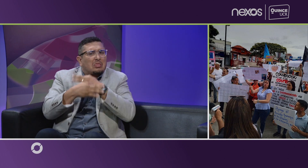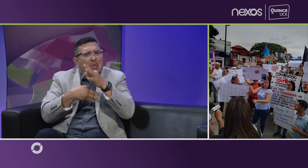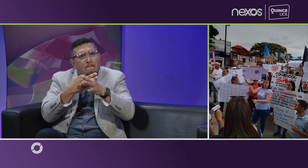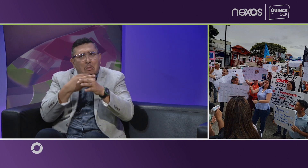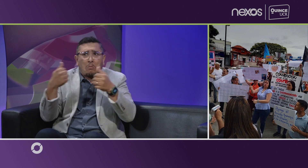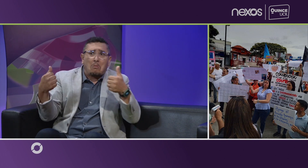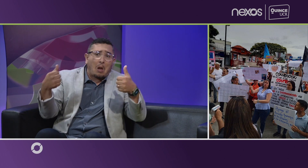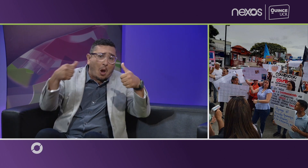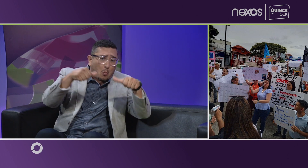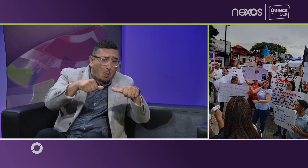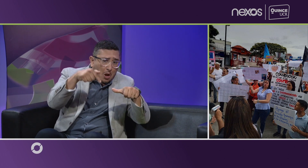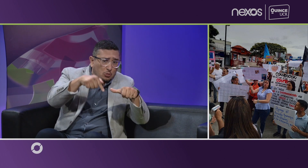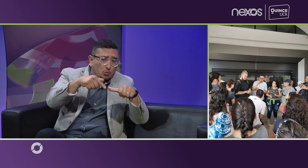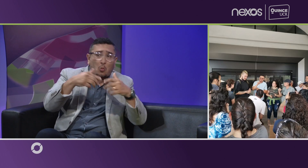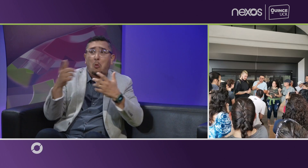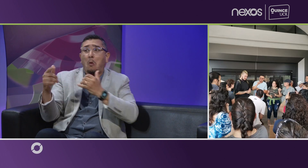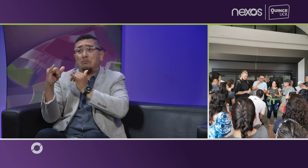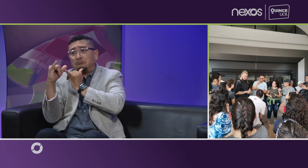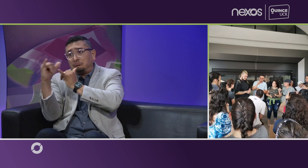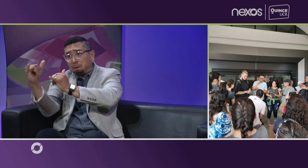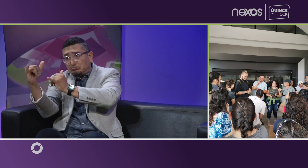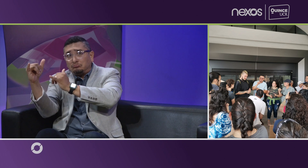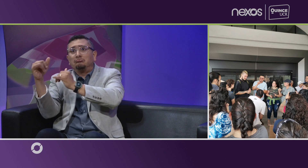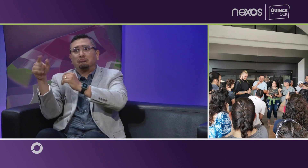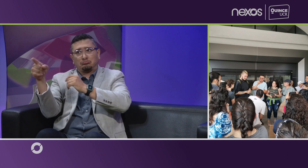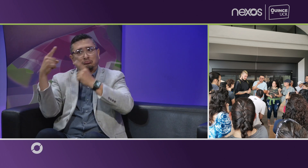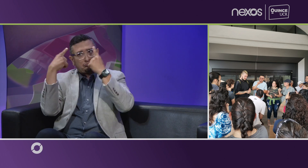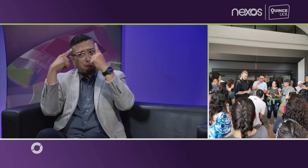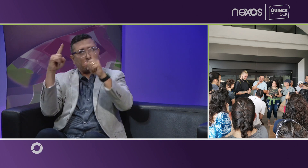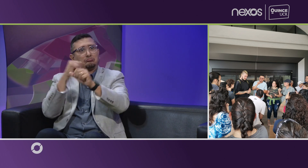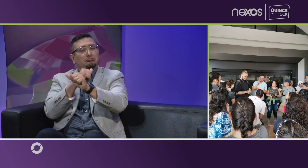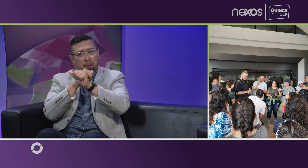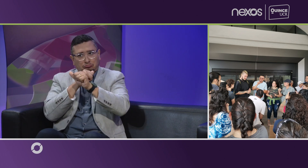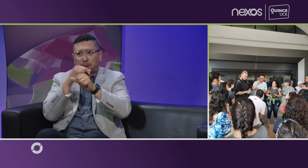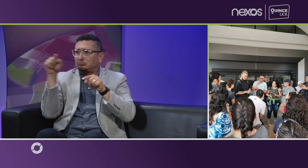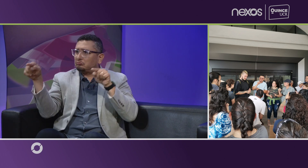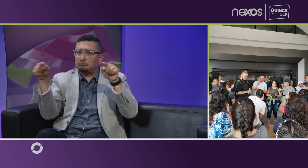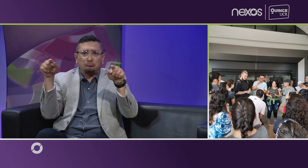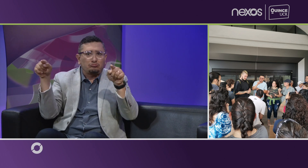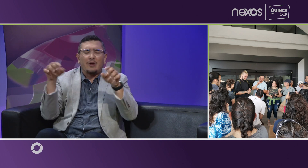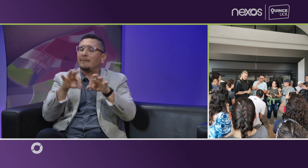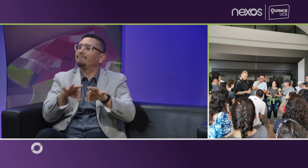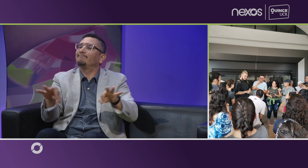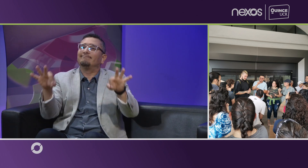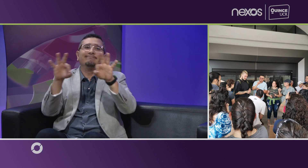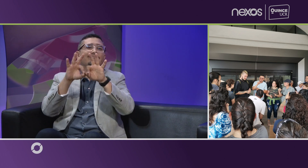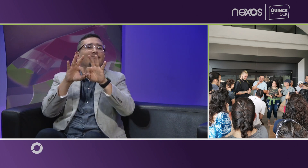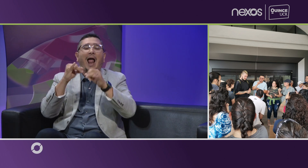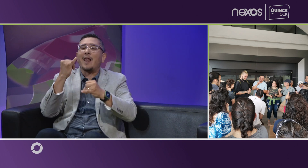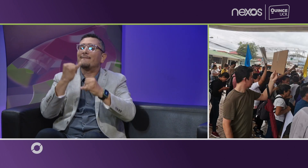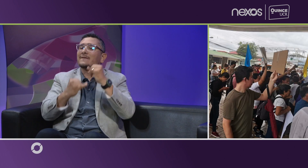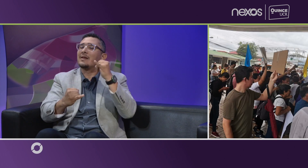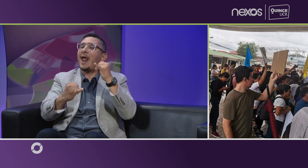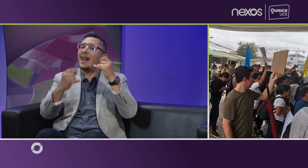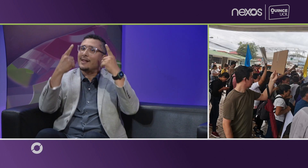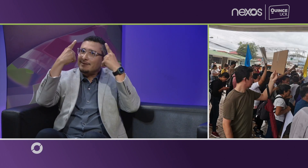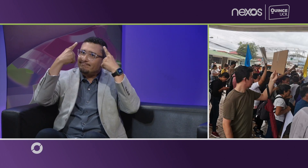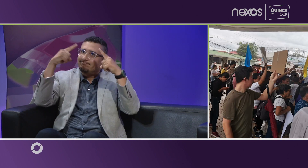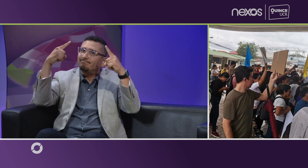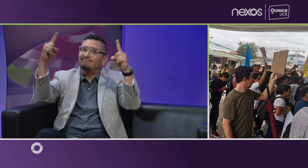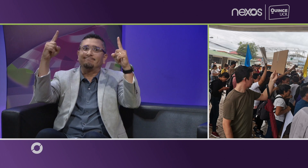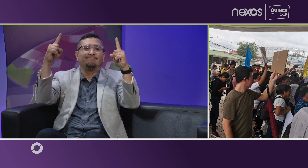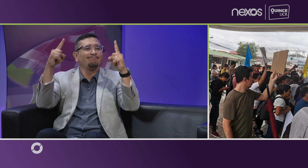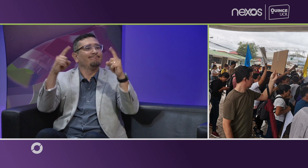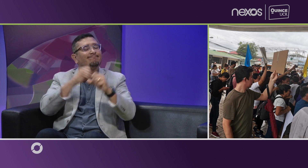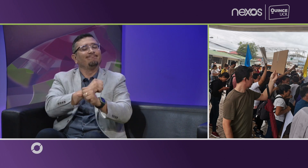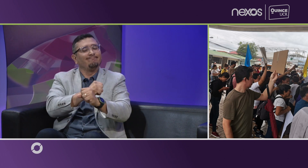Ahora, ¿cuál sería el tipo de acuerdo al que se llega para poder tener a través de esta